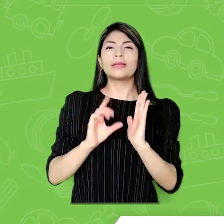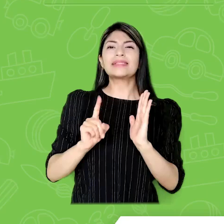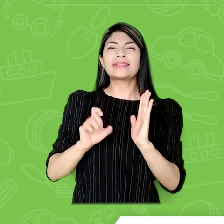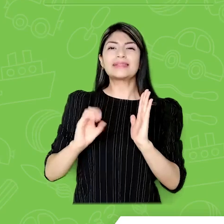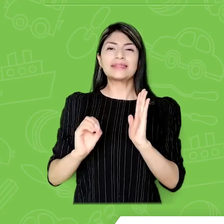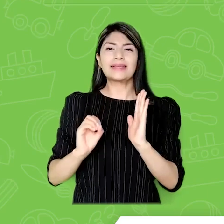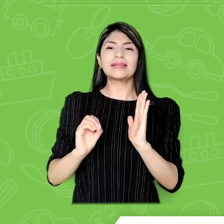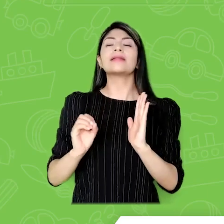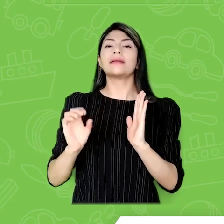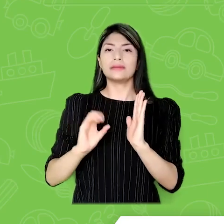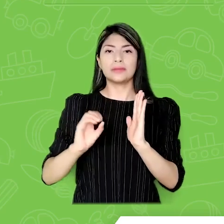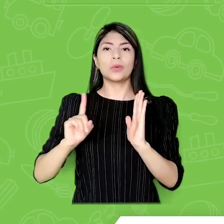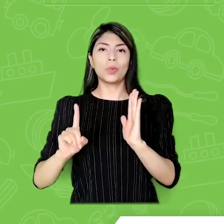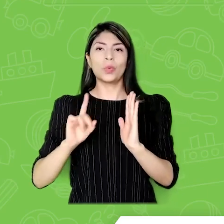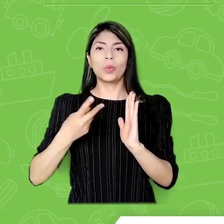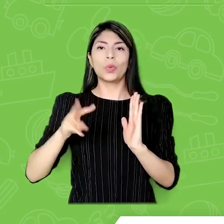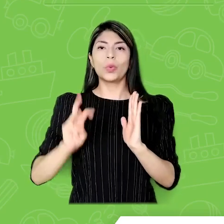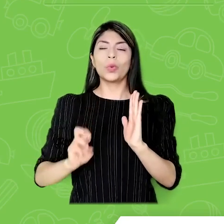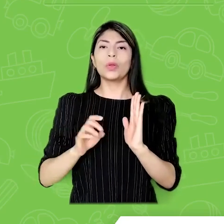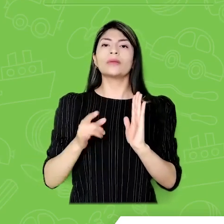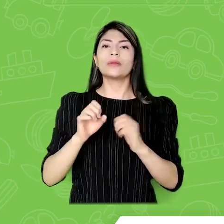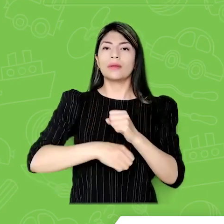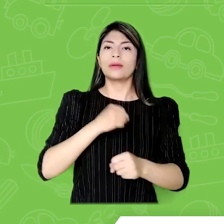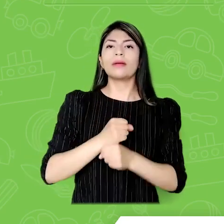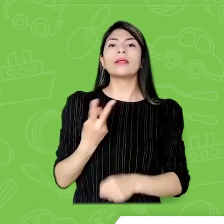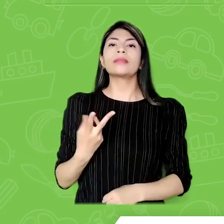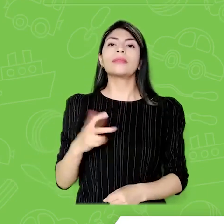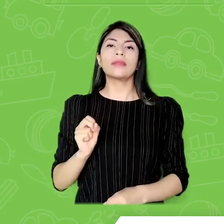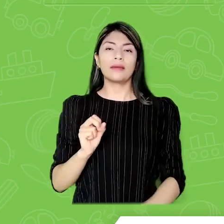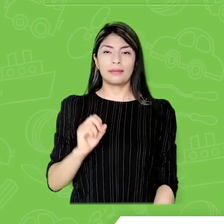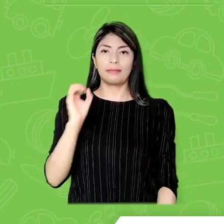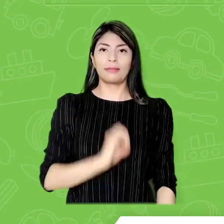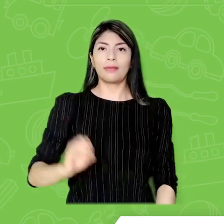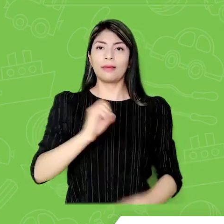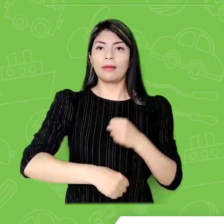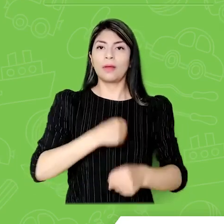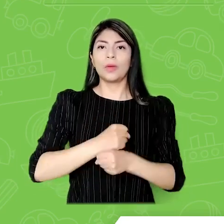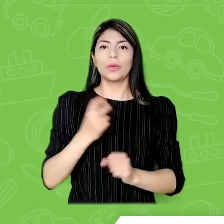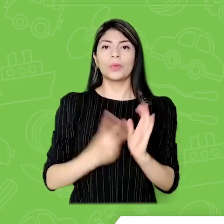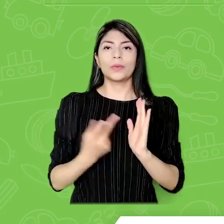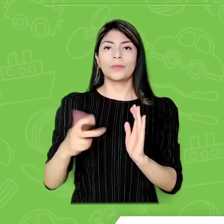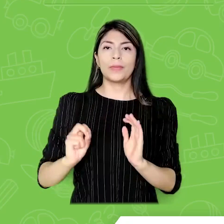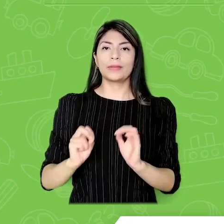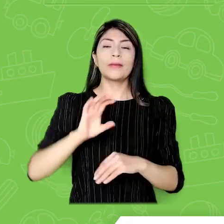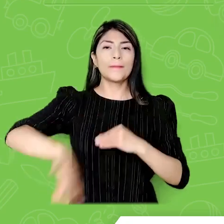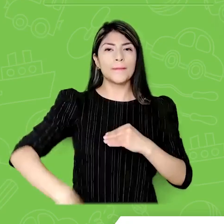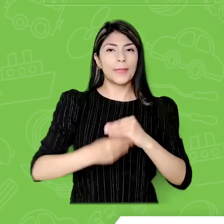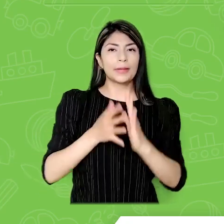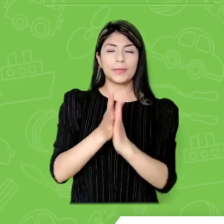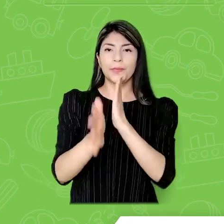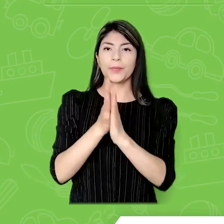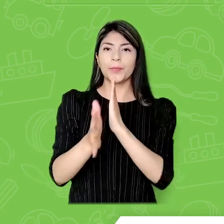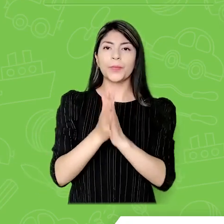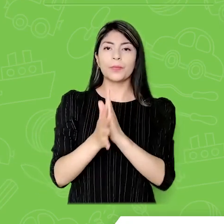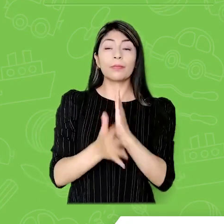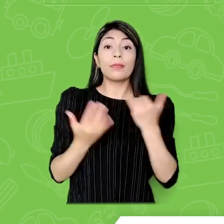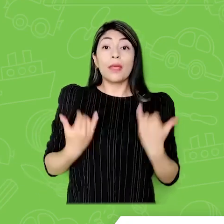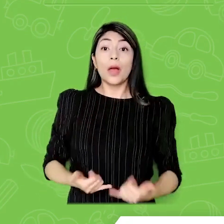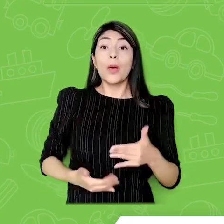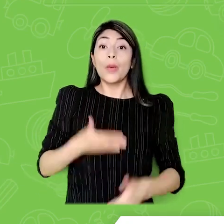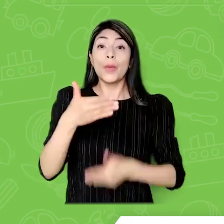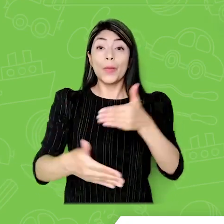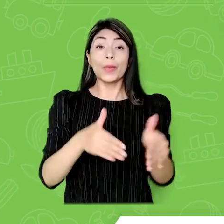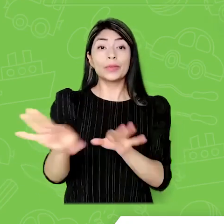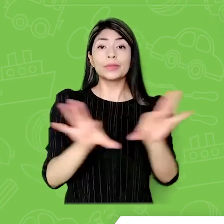2020-6001-1895-12 del 30 de octubre del 2020. Adicionalmente, para este proceso de selección en la modalidad de